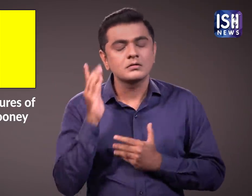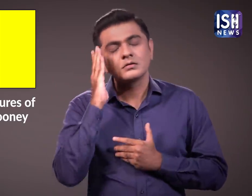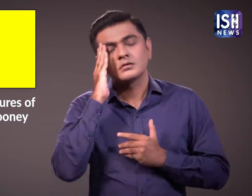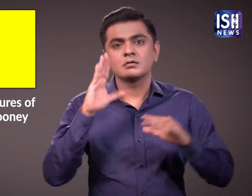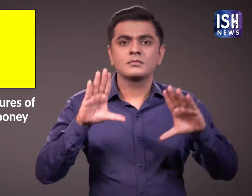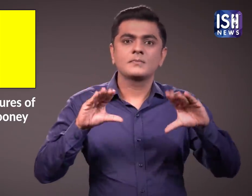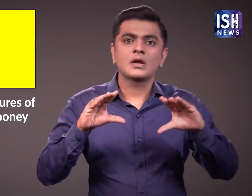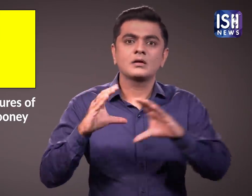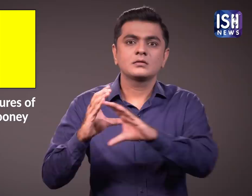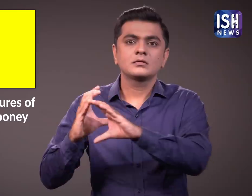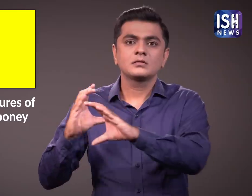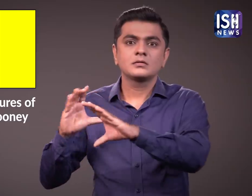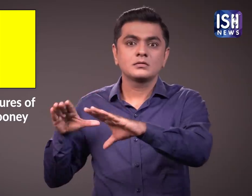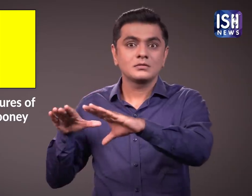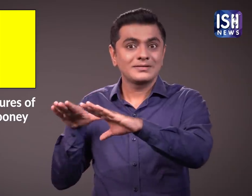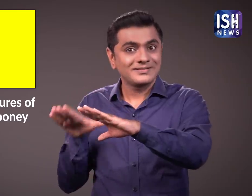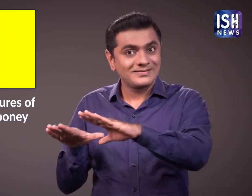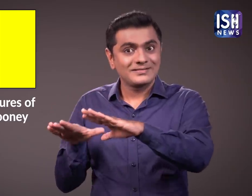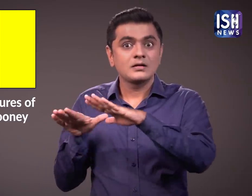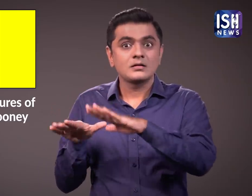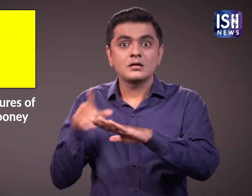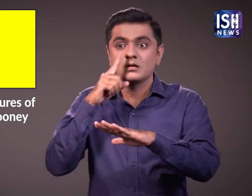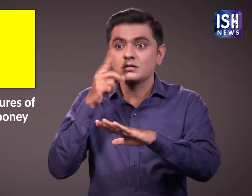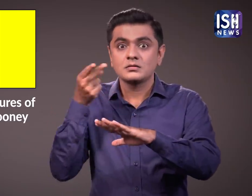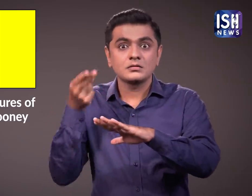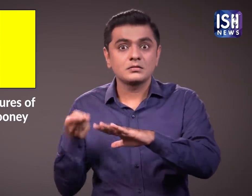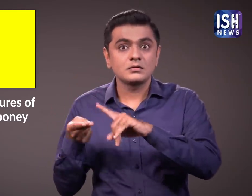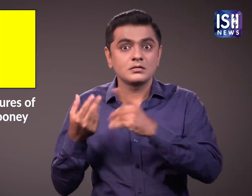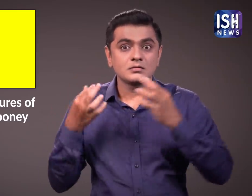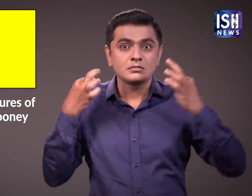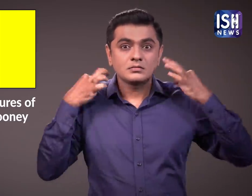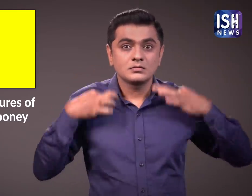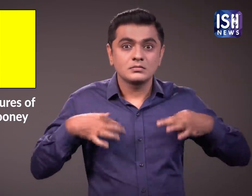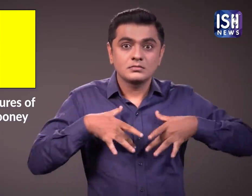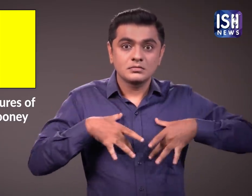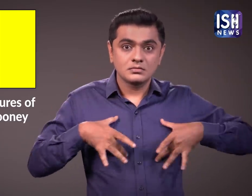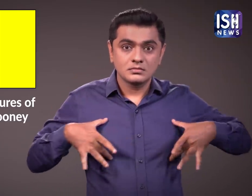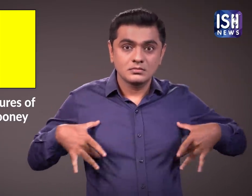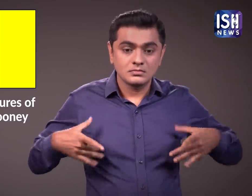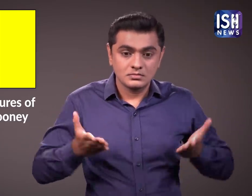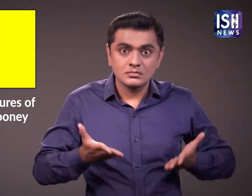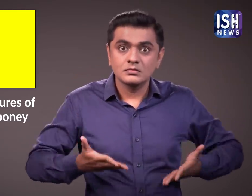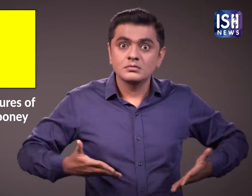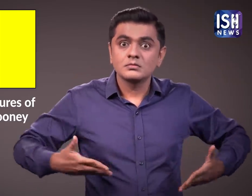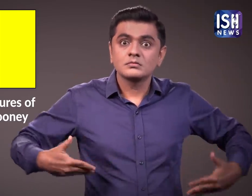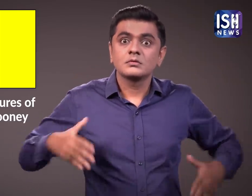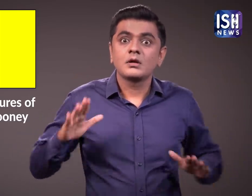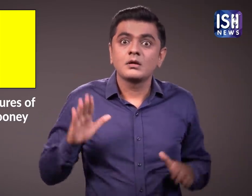पीछे एक लड़की अपने अधोवस्तर में बिस्तर पर लेटी हुई दिखाई दे रही है।